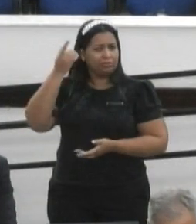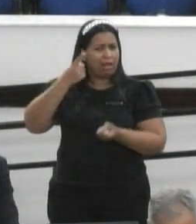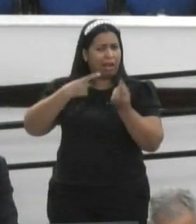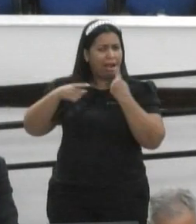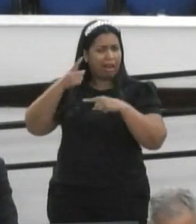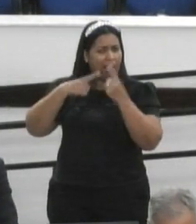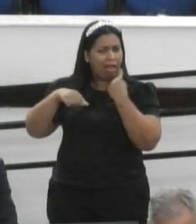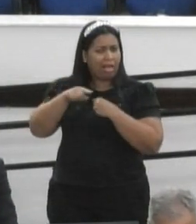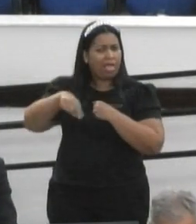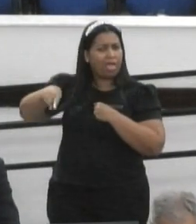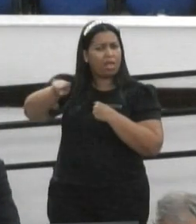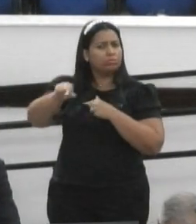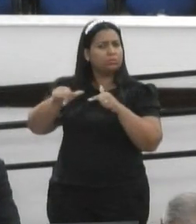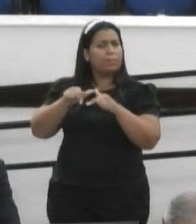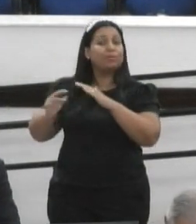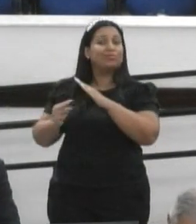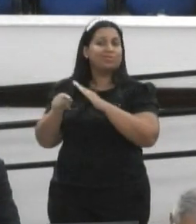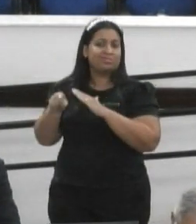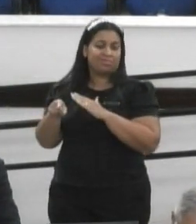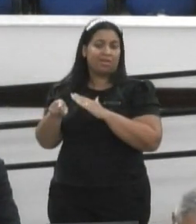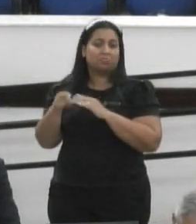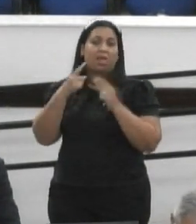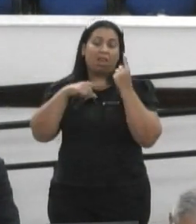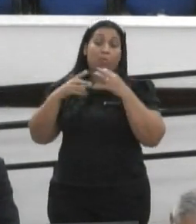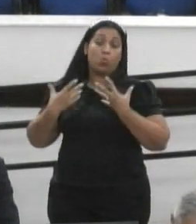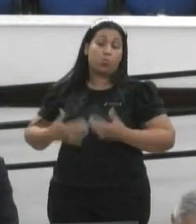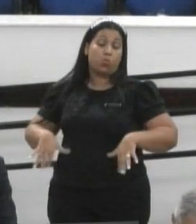trabalhadores terceirizados,